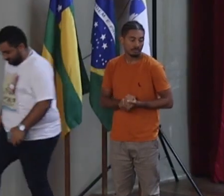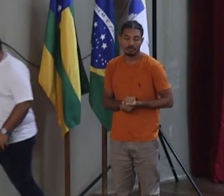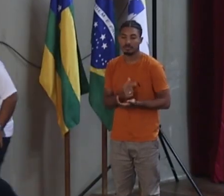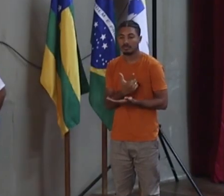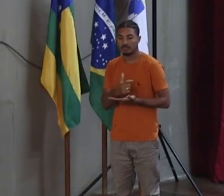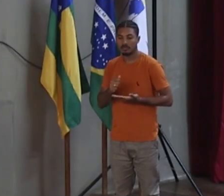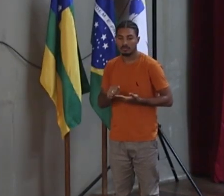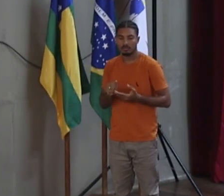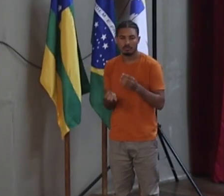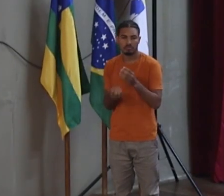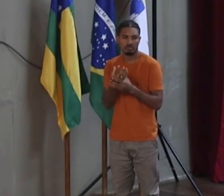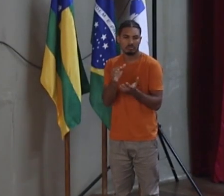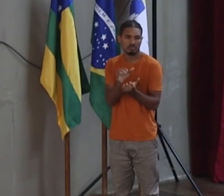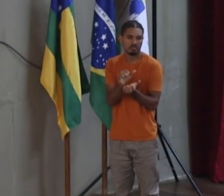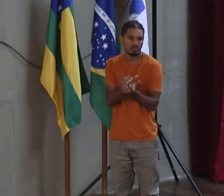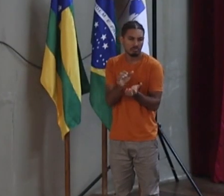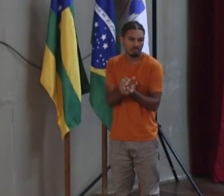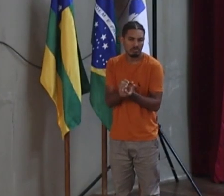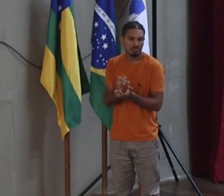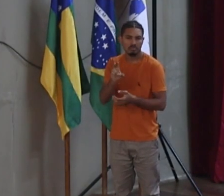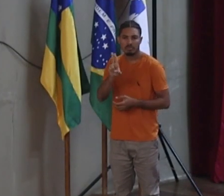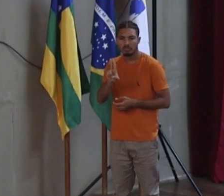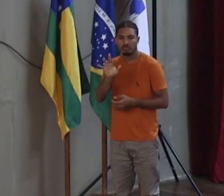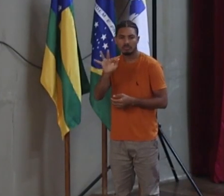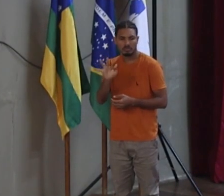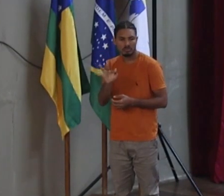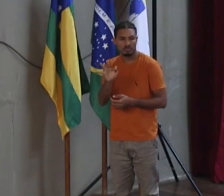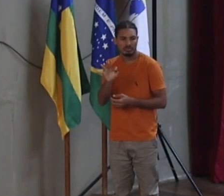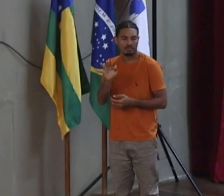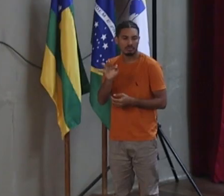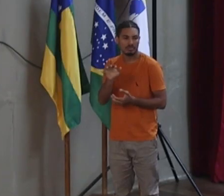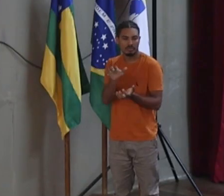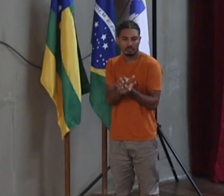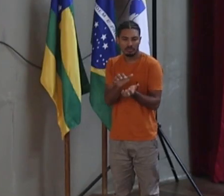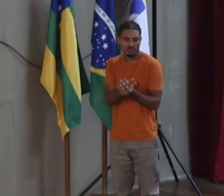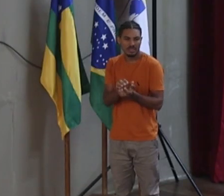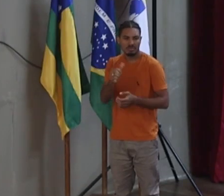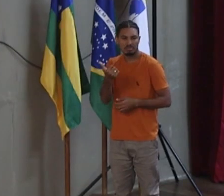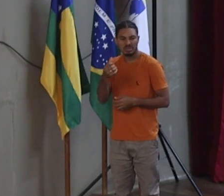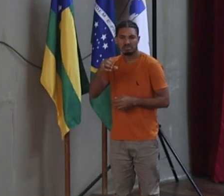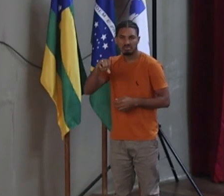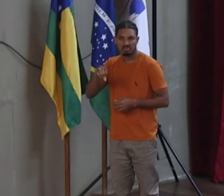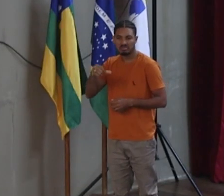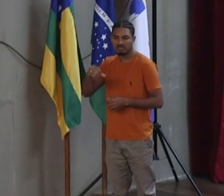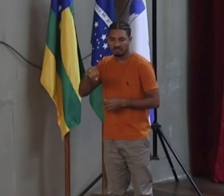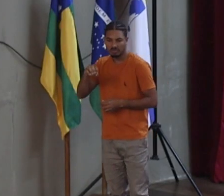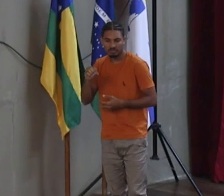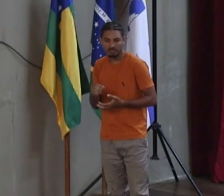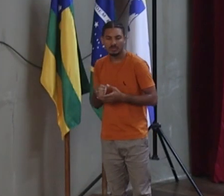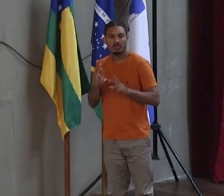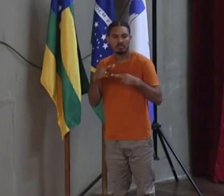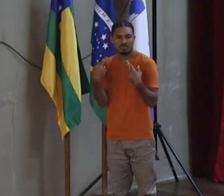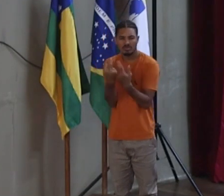foi criada em Recife, na Universidade Federal de Pernambuco, em 1990, em uma reunião de parte do Grupo